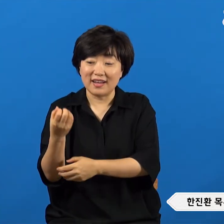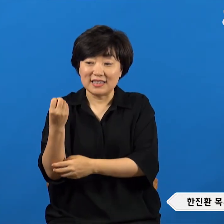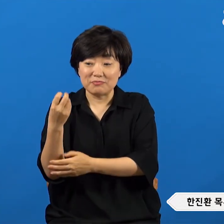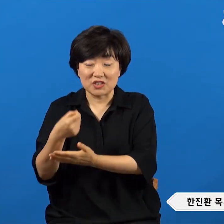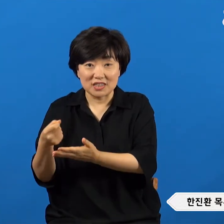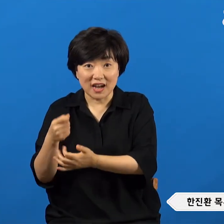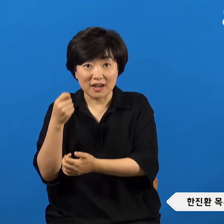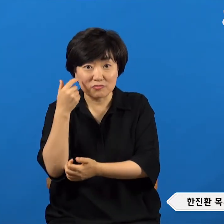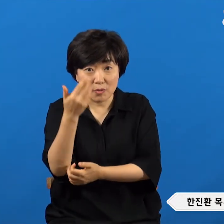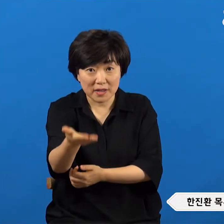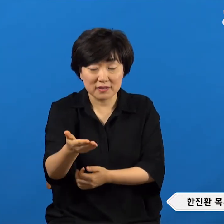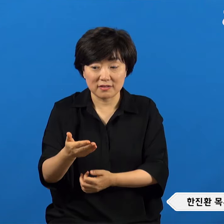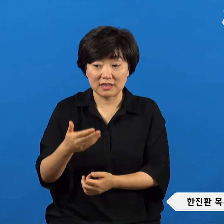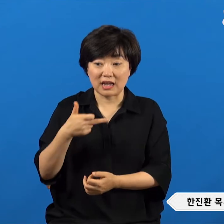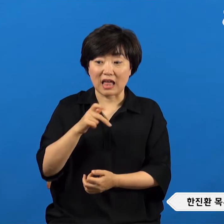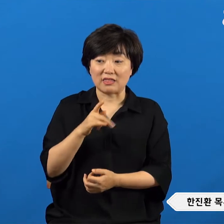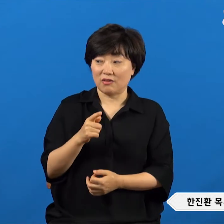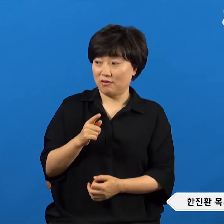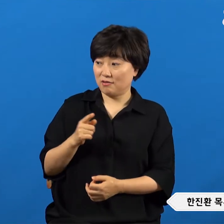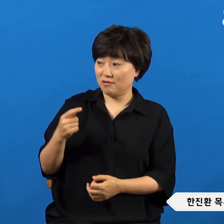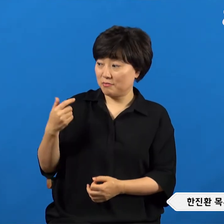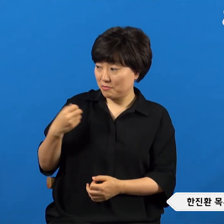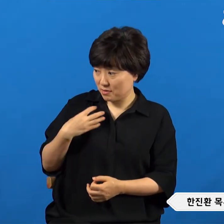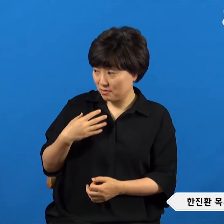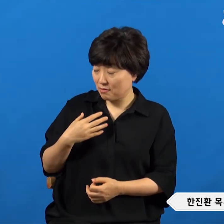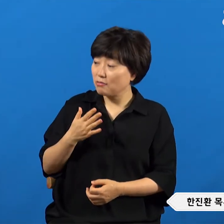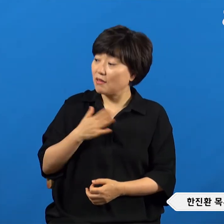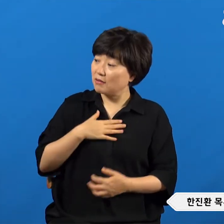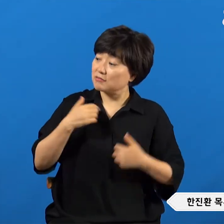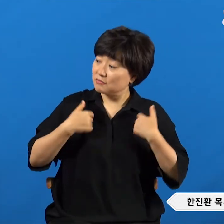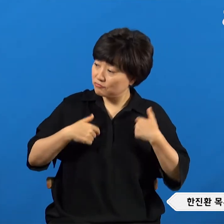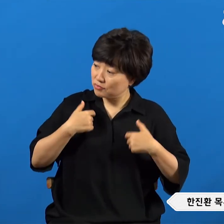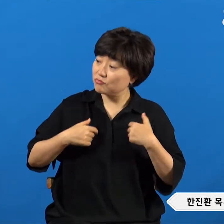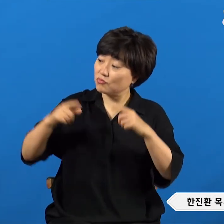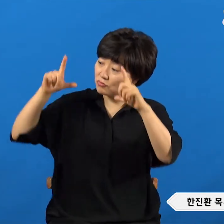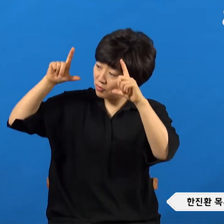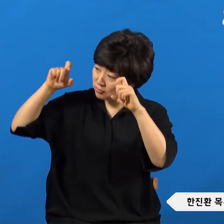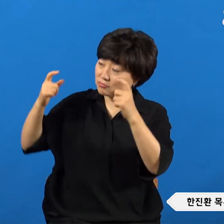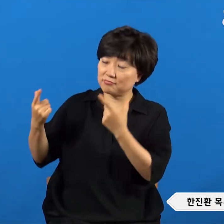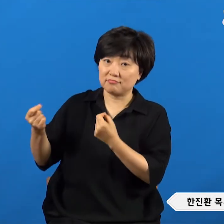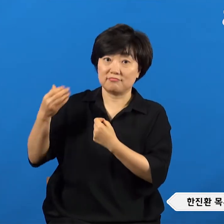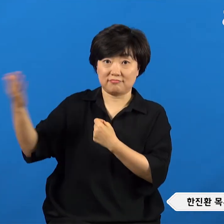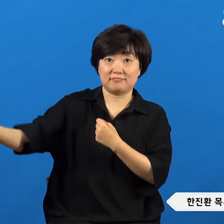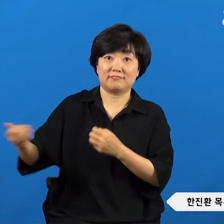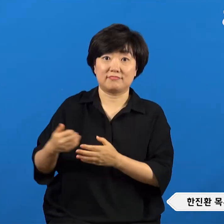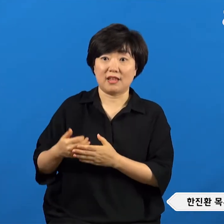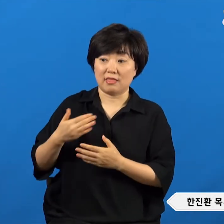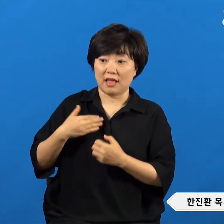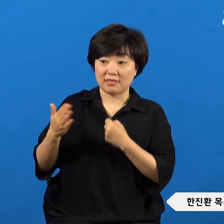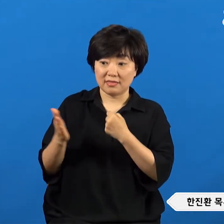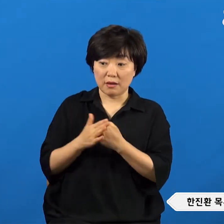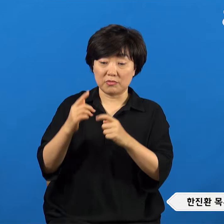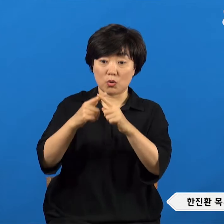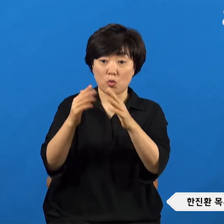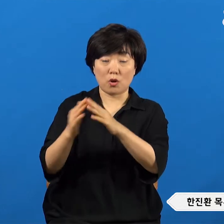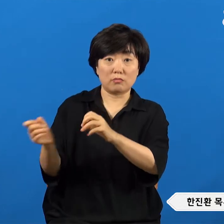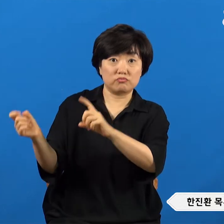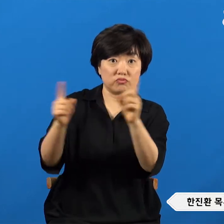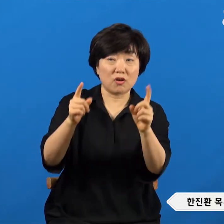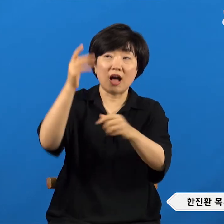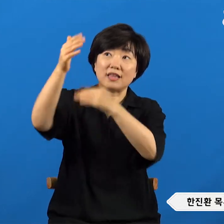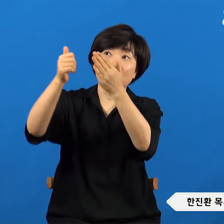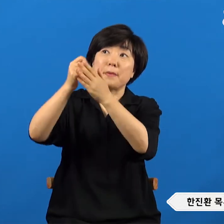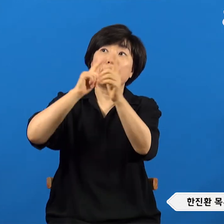물어봤더니 카트 대답이 아니요, 저는 기쁨으로 사진을 찍힙니다. 저 때문에 교회가 부흥되고